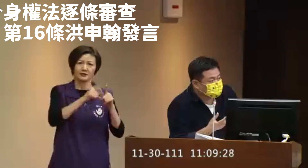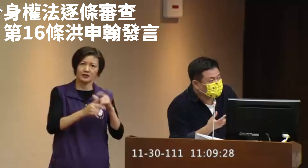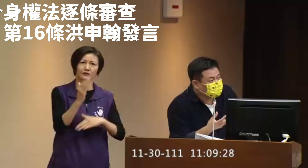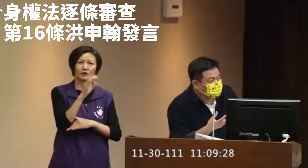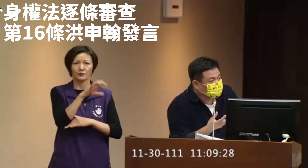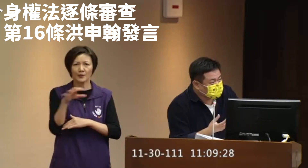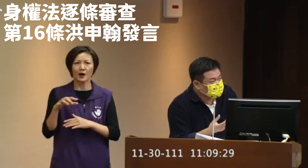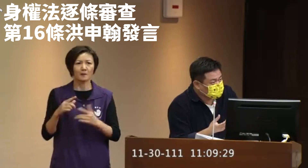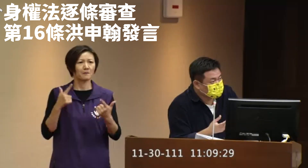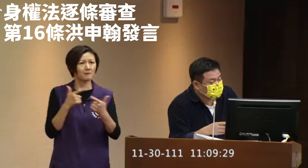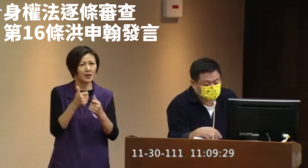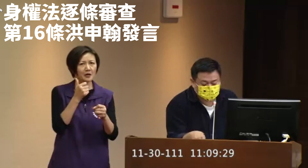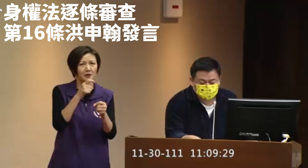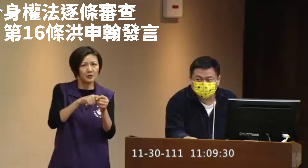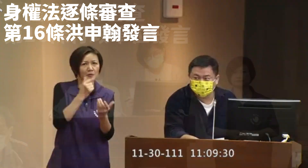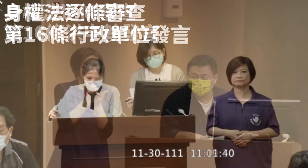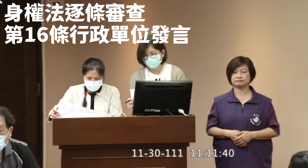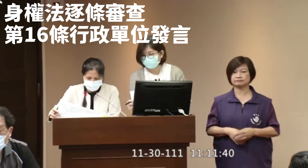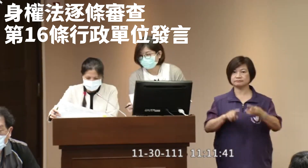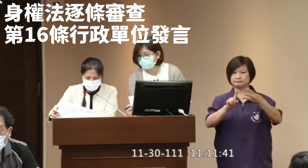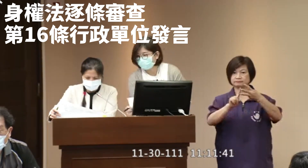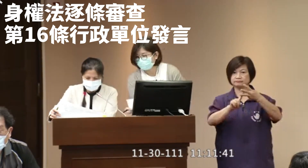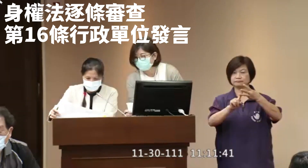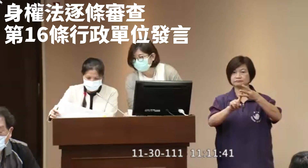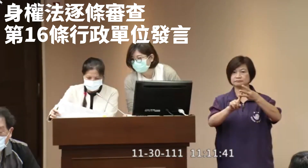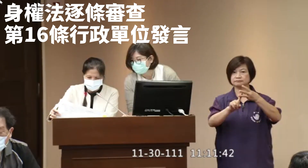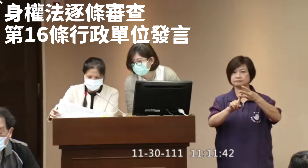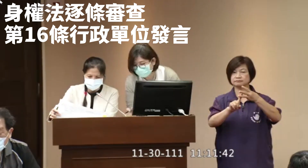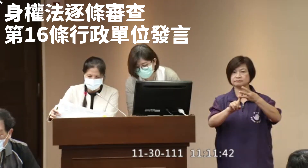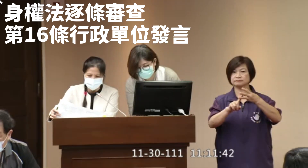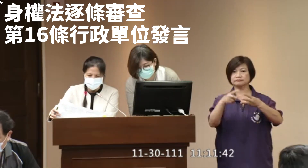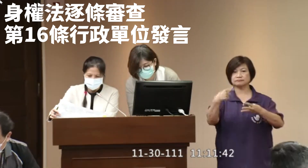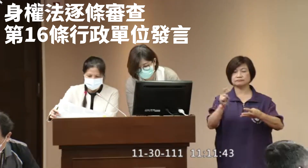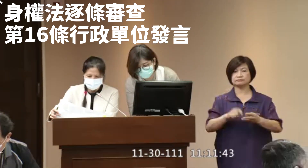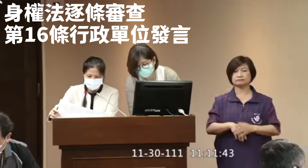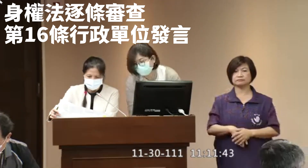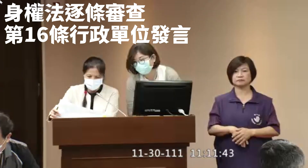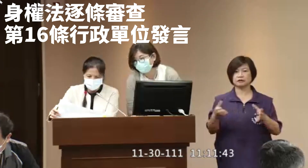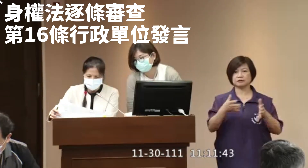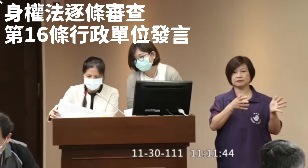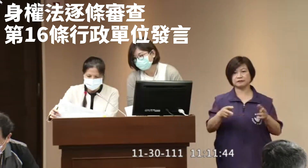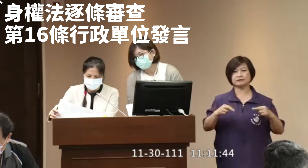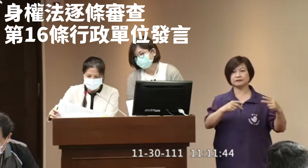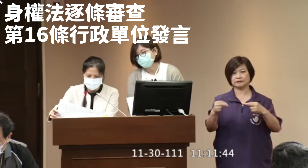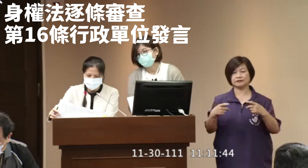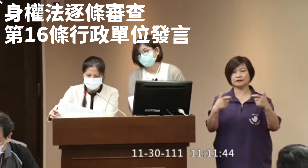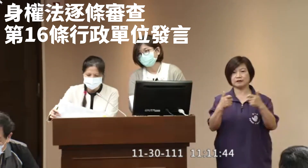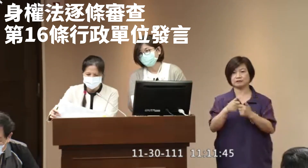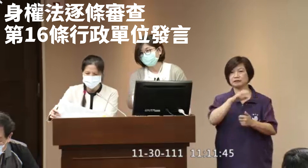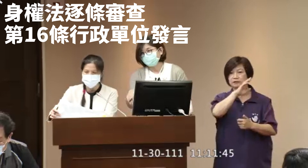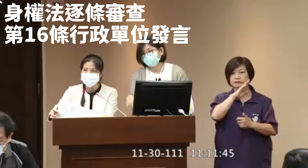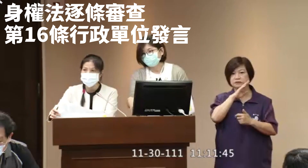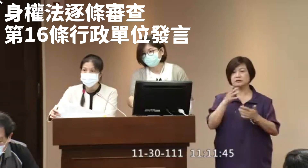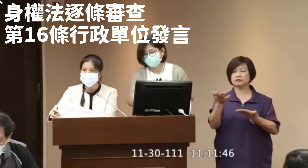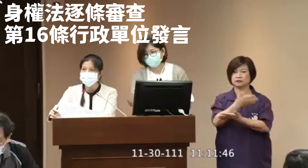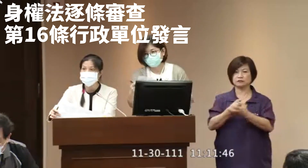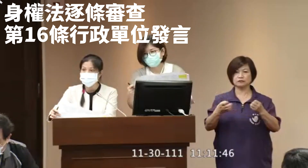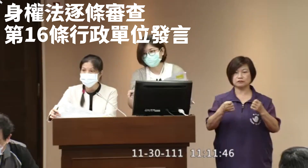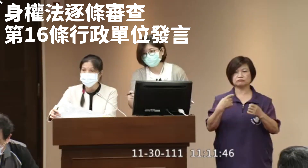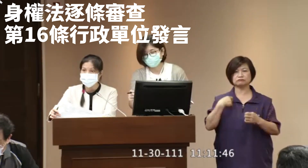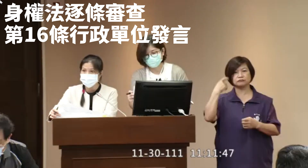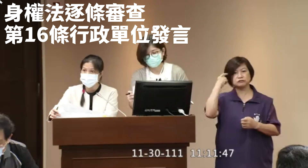计划，这是我想问的事情。好，谢谢。 他同时有合理调整指引跟协商的程序，这个